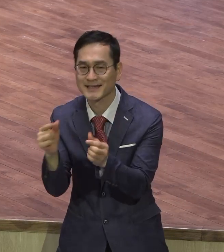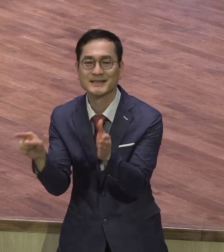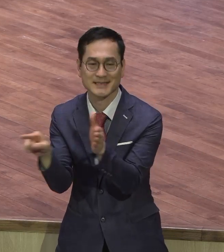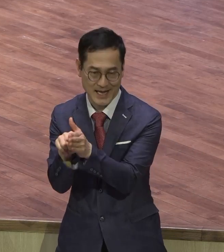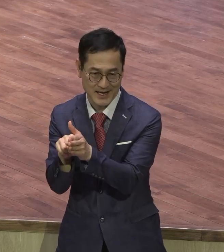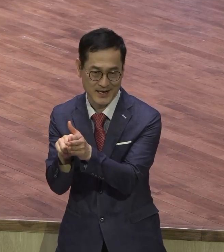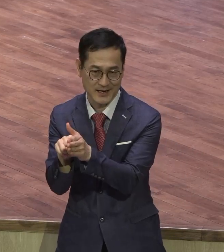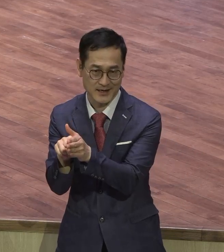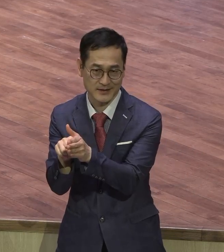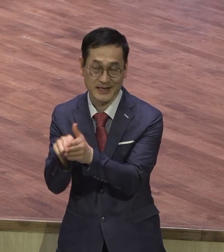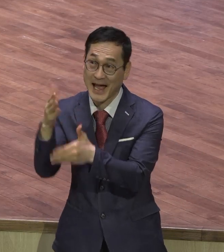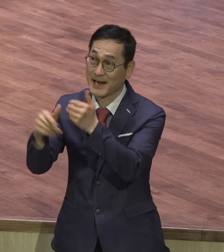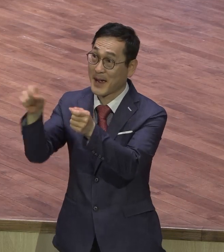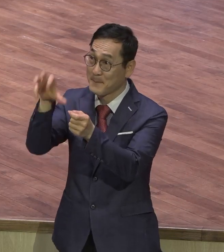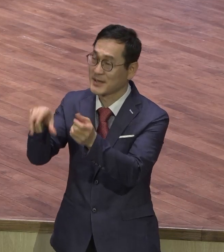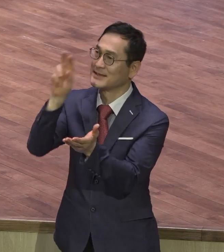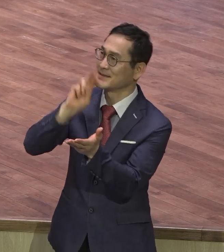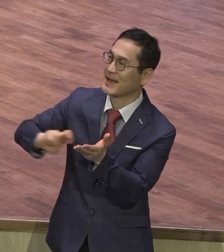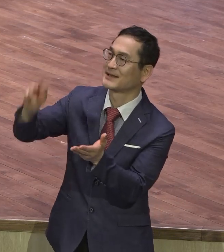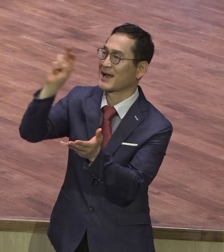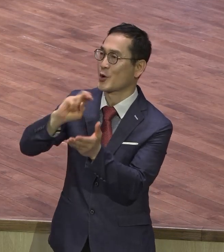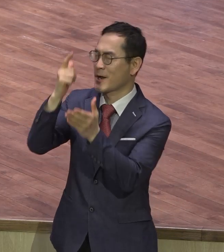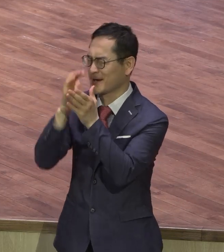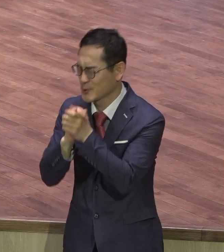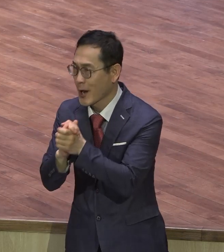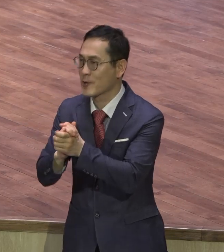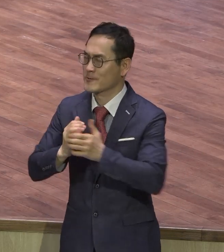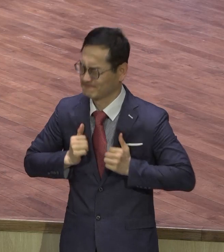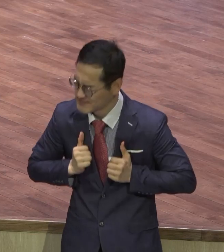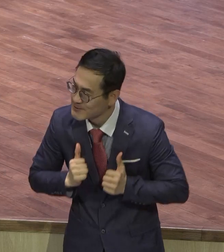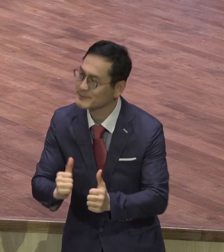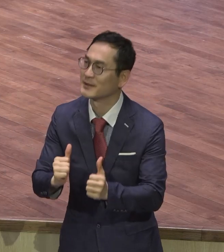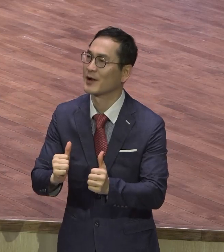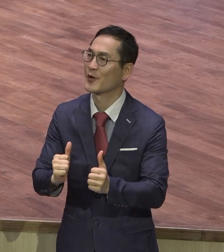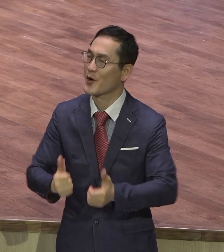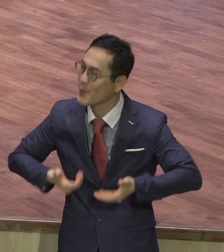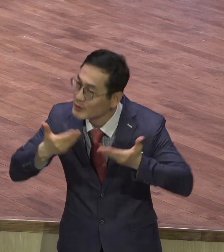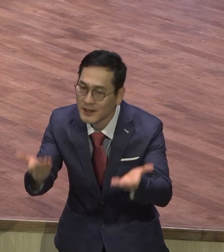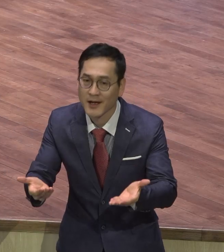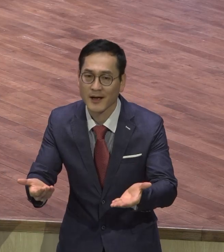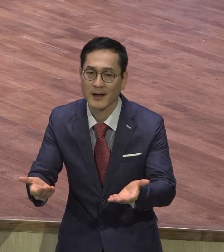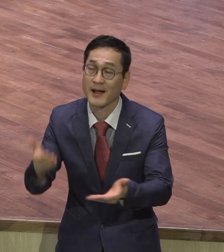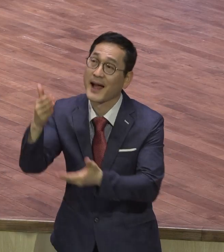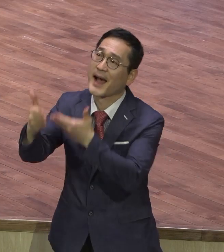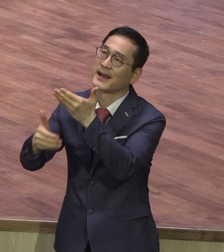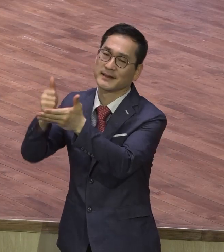하나님 앞에서 찬양하고 하나님 앞에서 정말 헌신하고 하나님 앞에서,